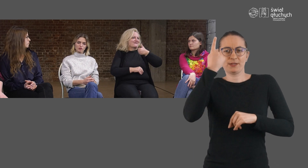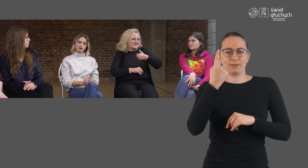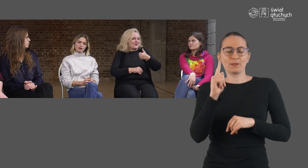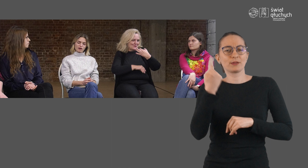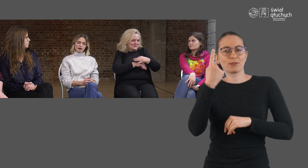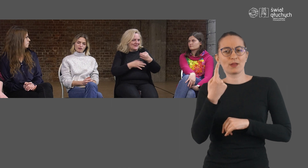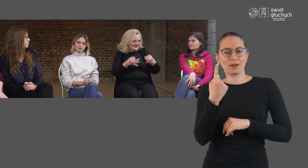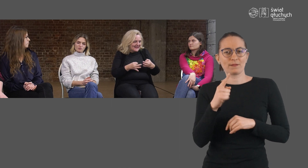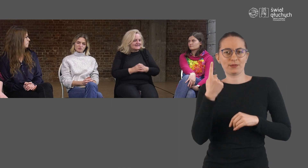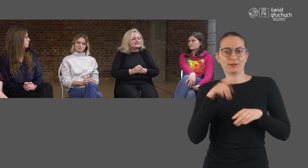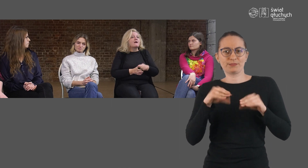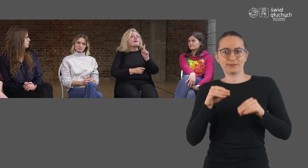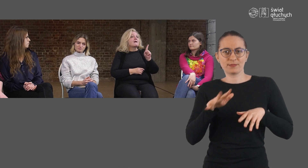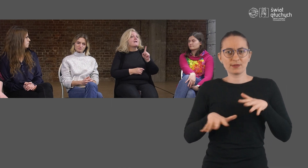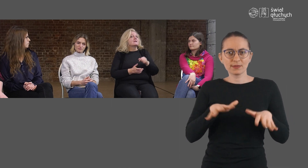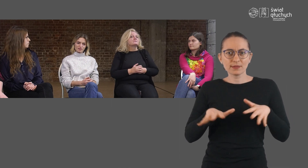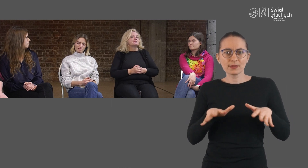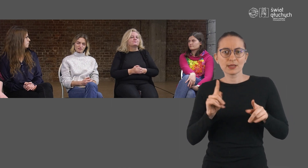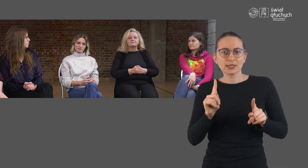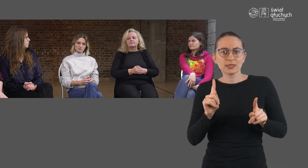roku, ale jakby